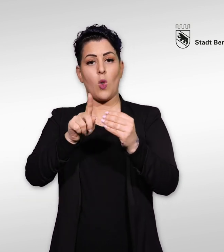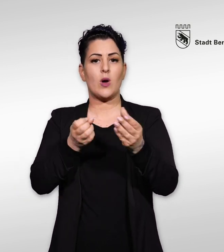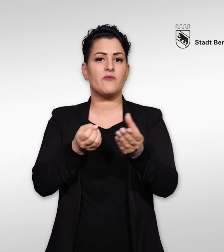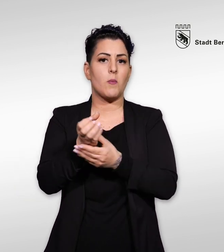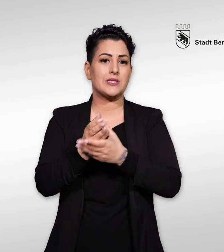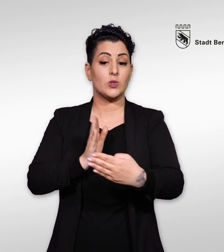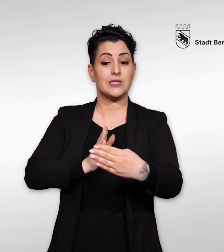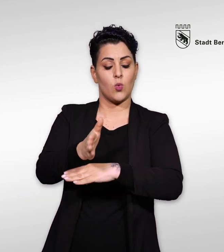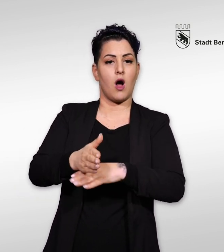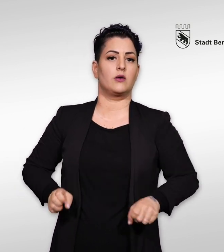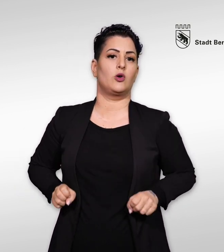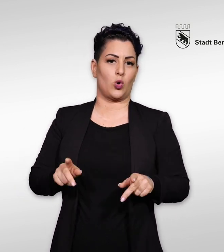zur Rollstuhlgängigkeit.